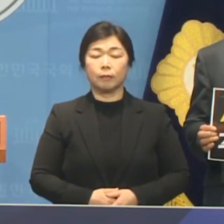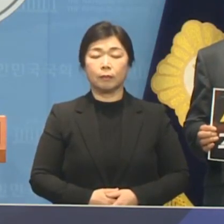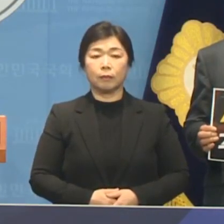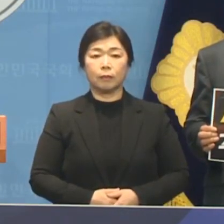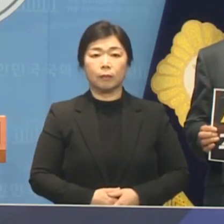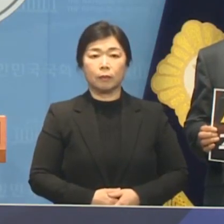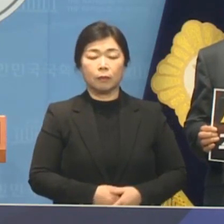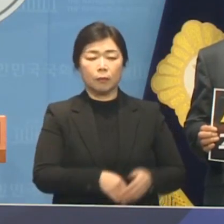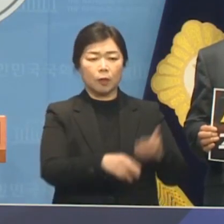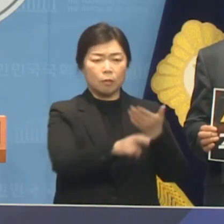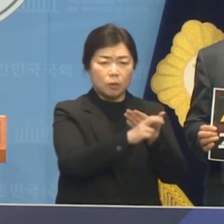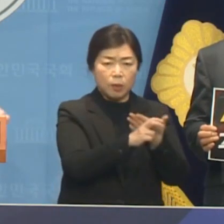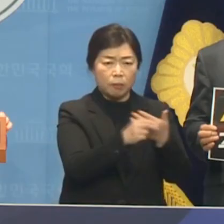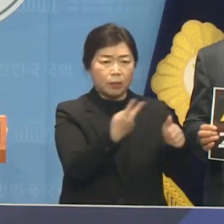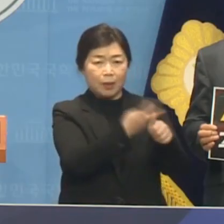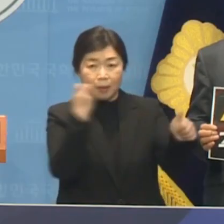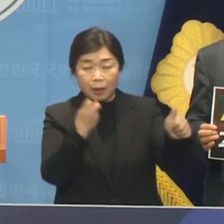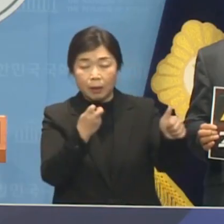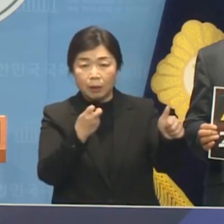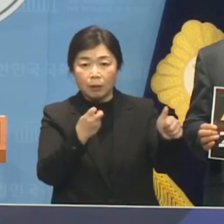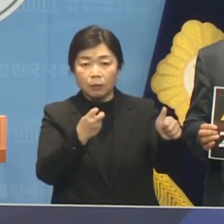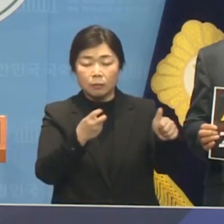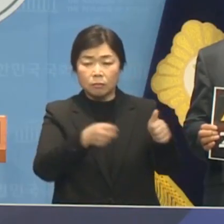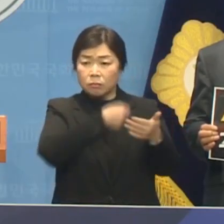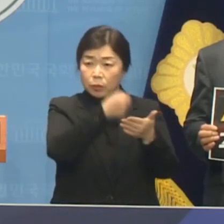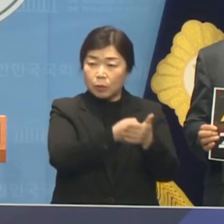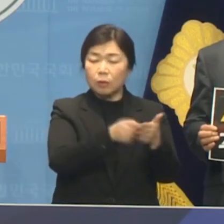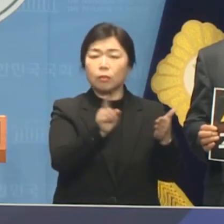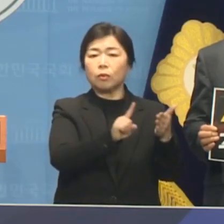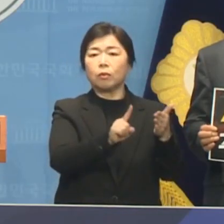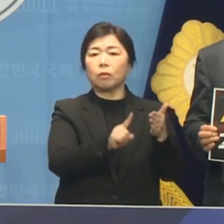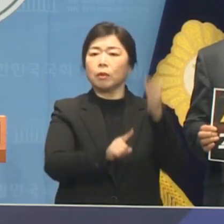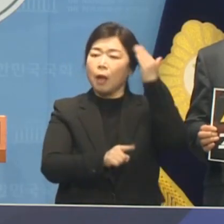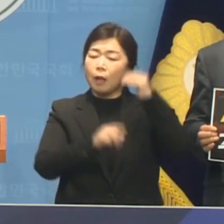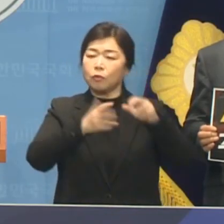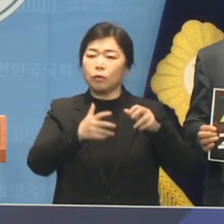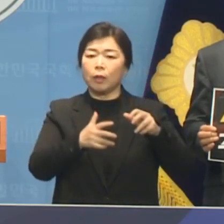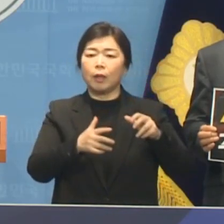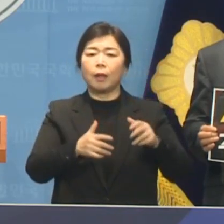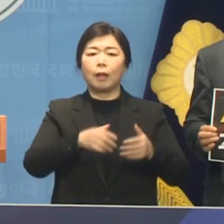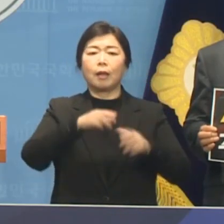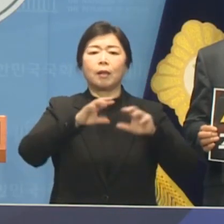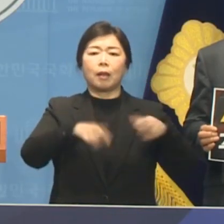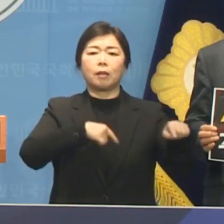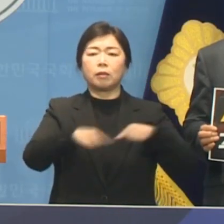불법 탄핵 강행은 대한민국의 헌정을 파괴하는